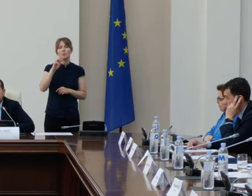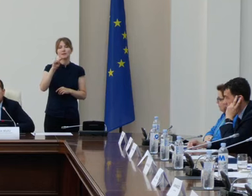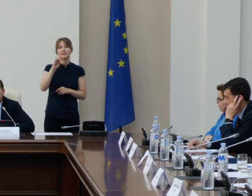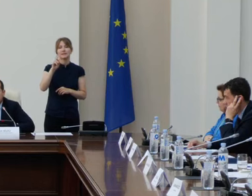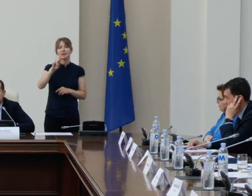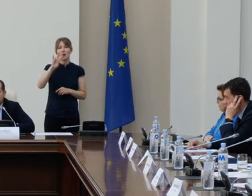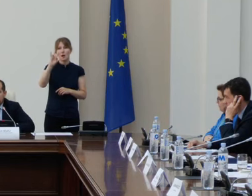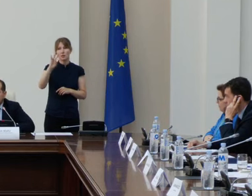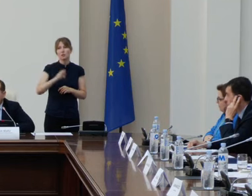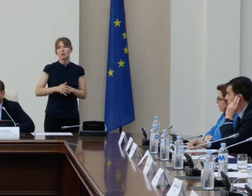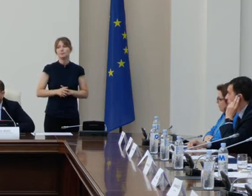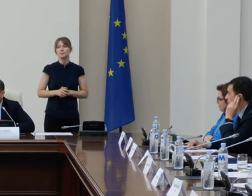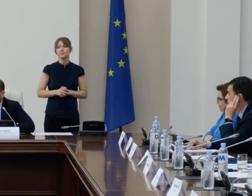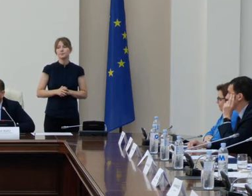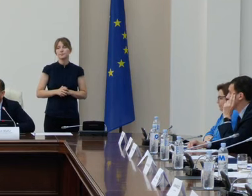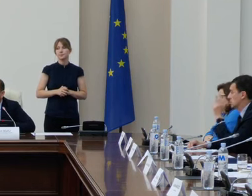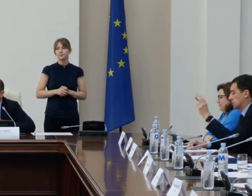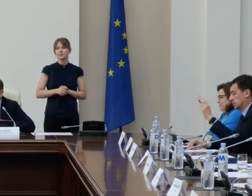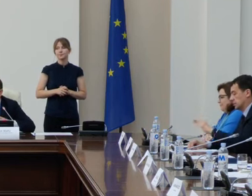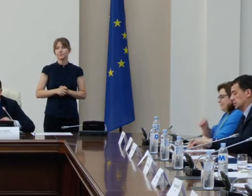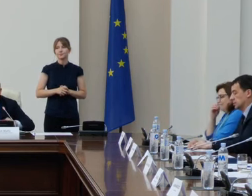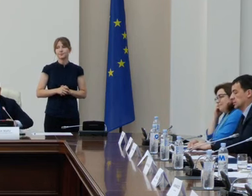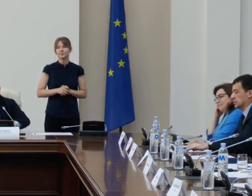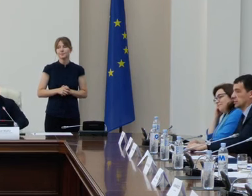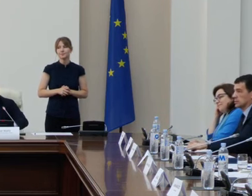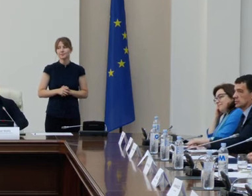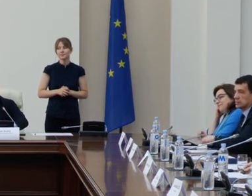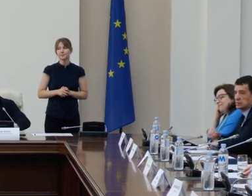este reprezentantă de țară a UNFP. Carina.